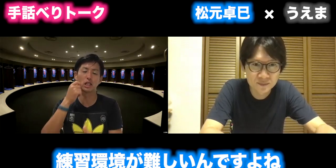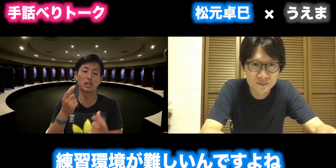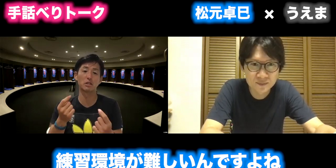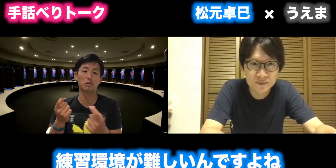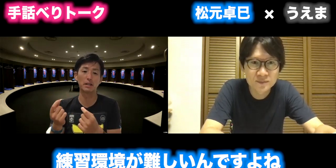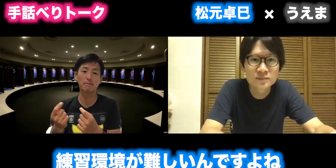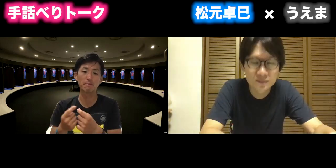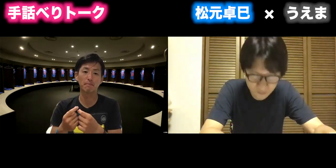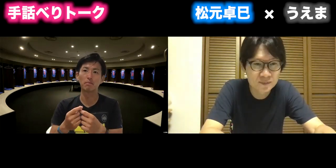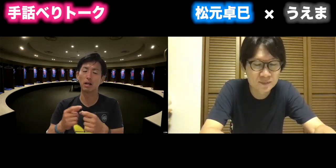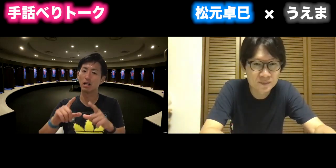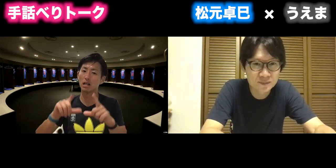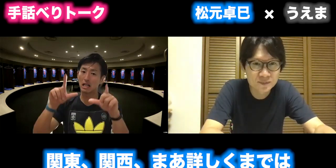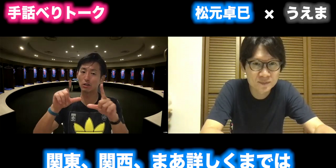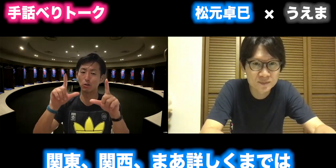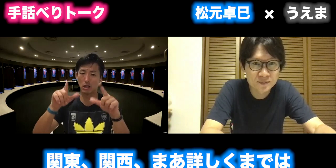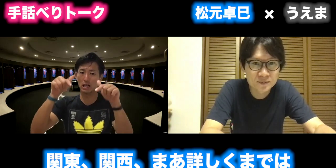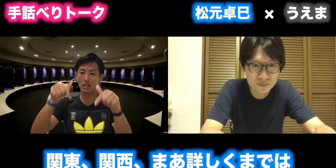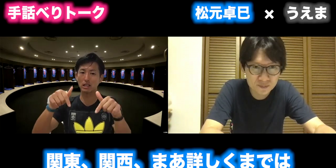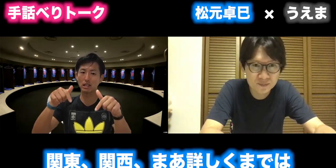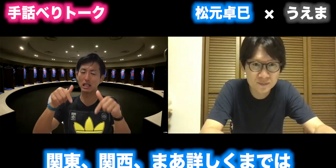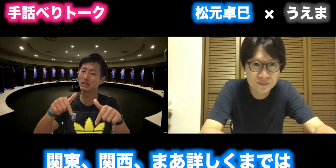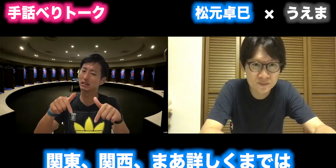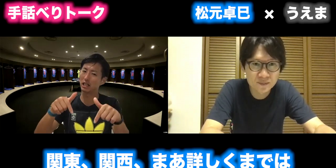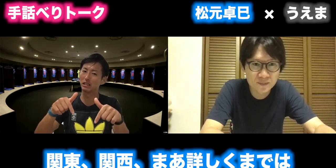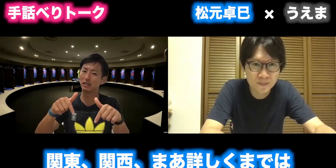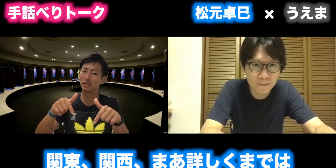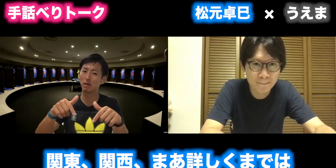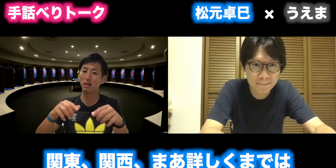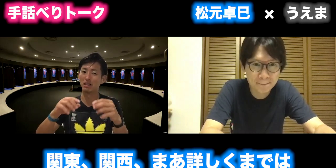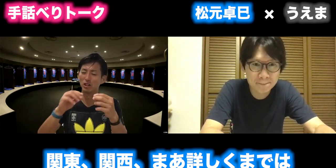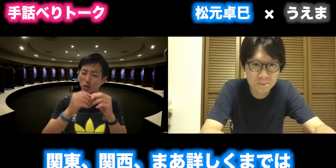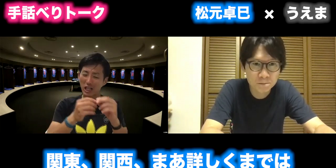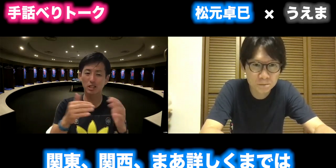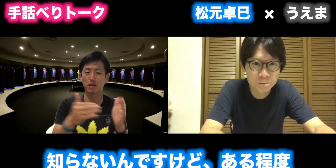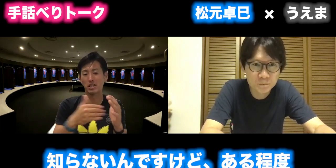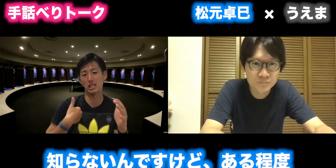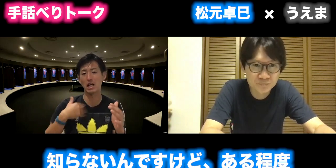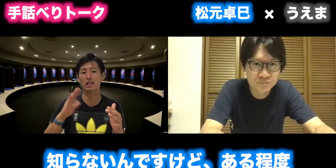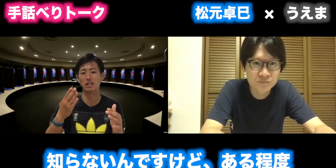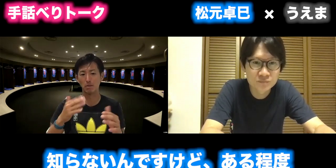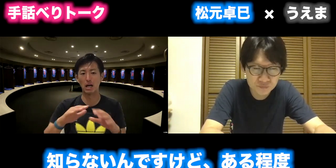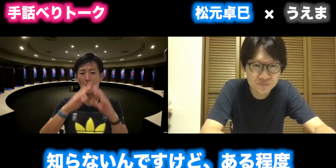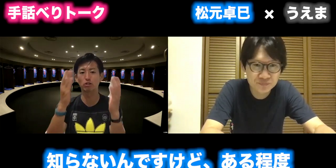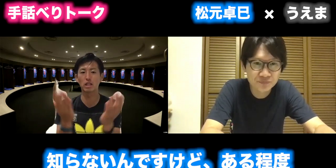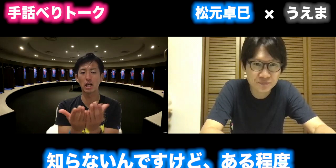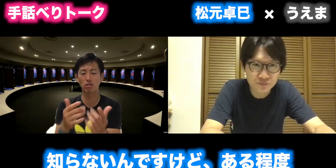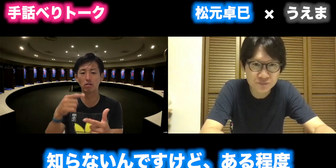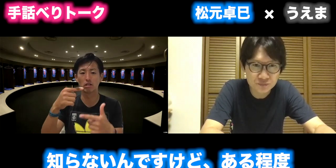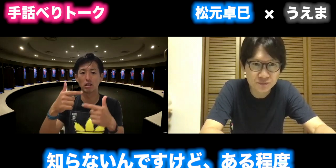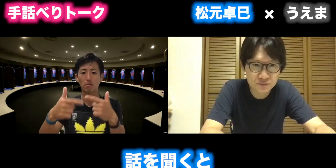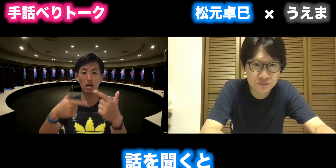難しいんですよねまあ関東とか関西あまり詳しくまでは知らないんですけどもある